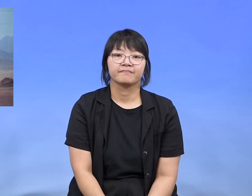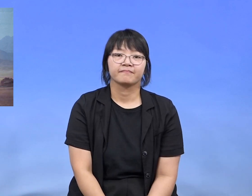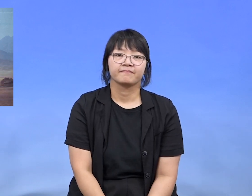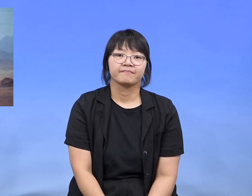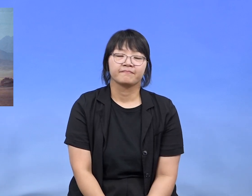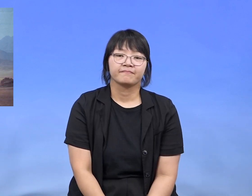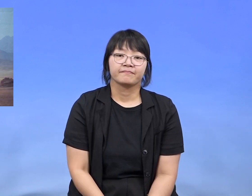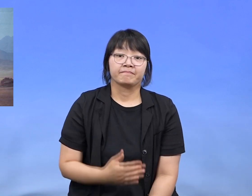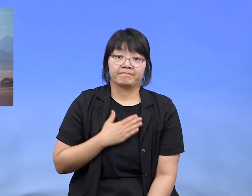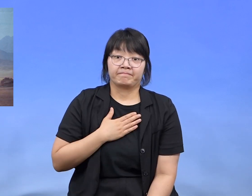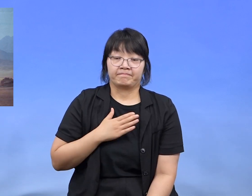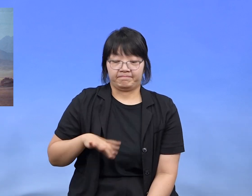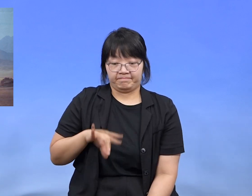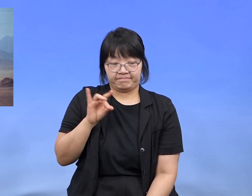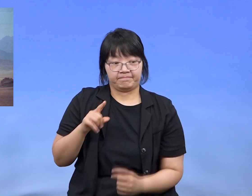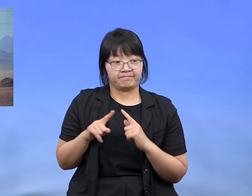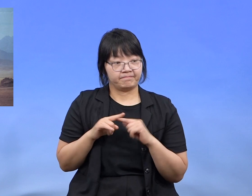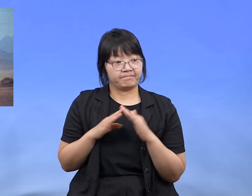제 사역 초기에